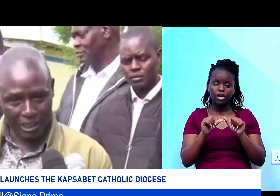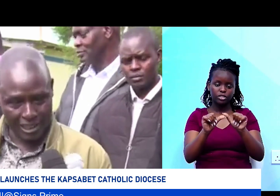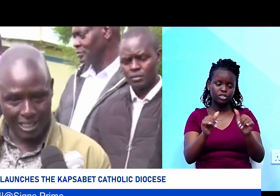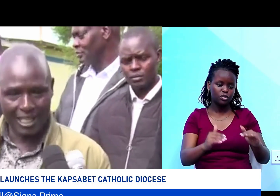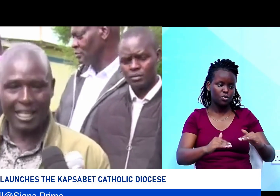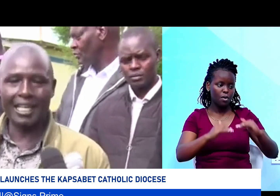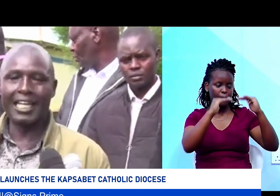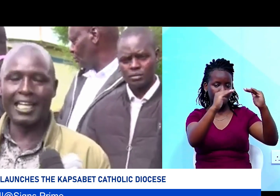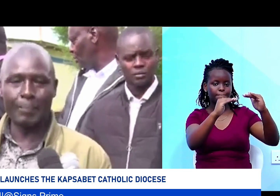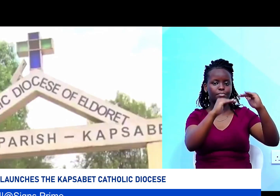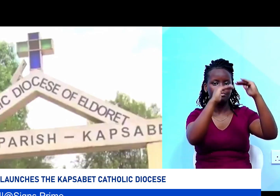Katoliki liende mbele.